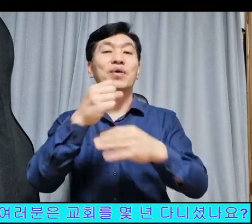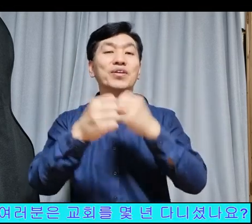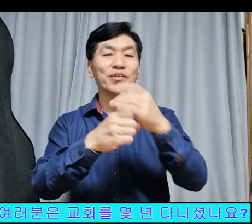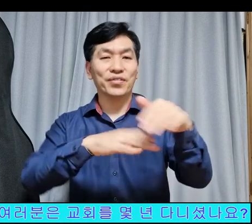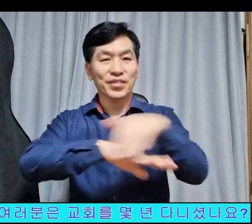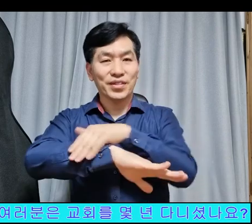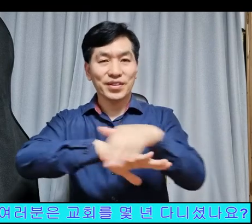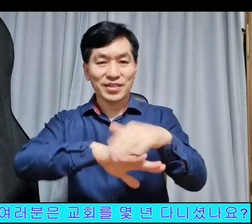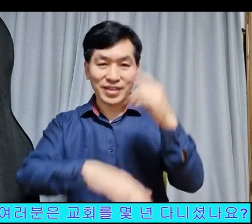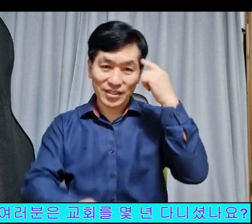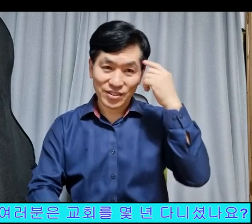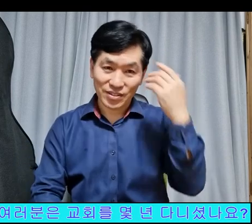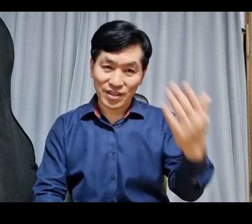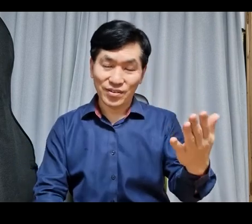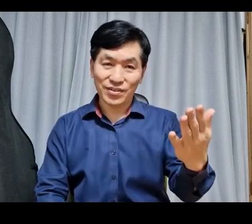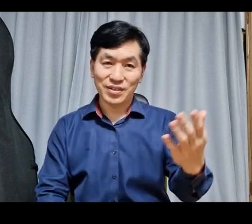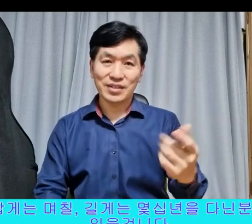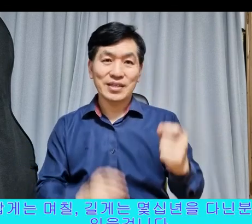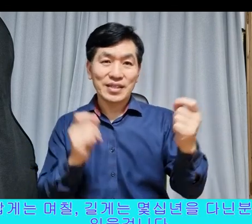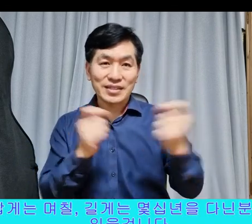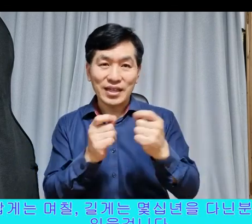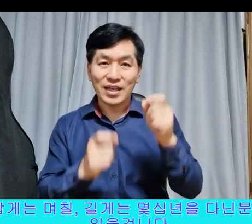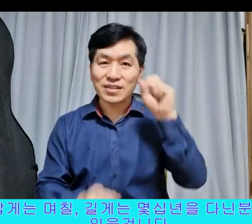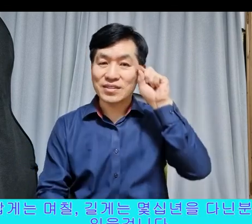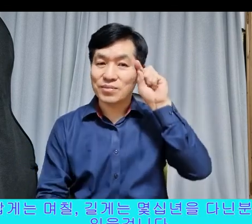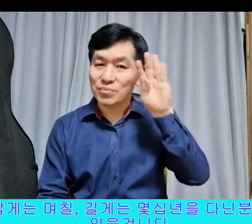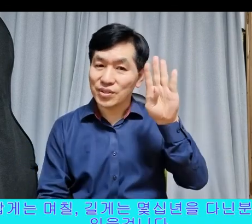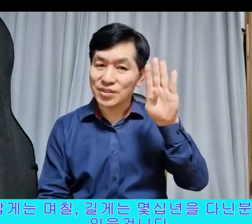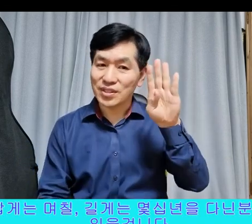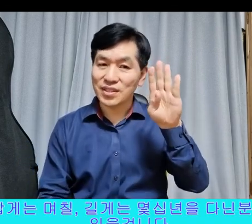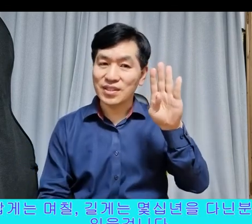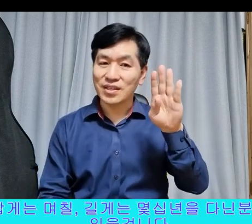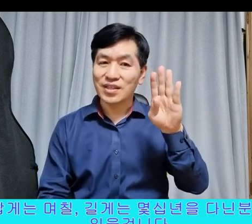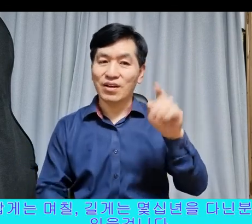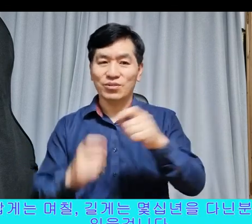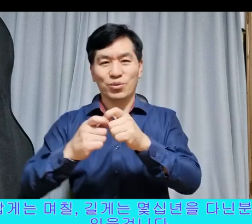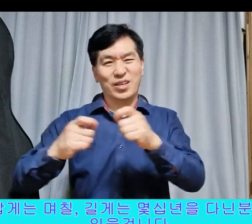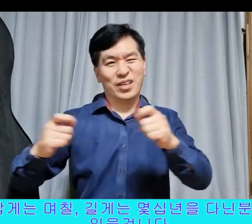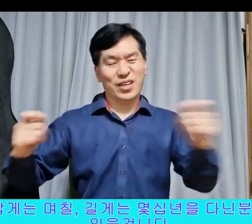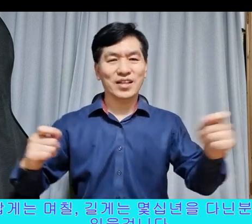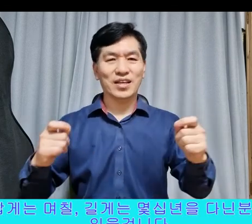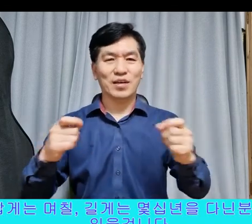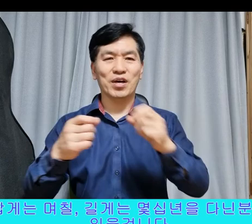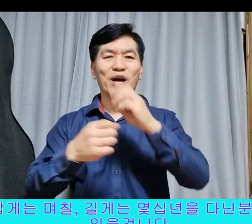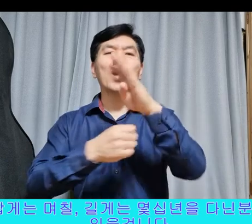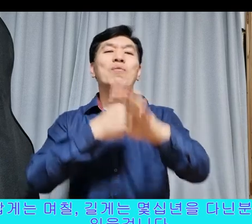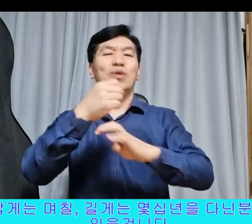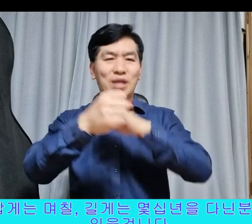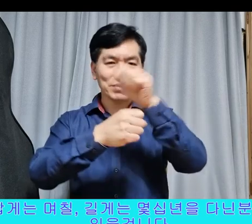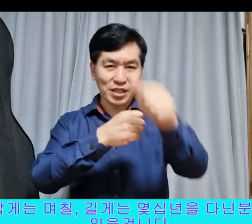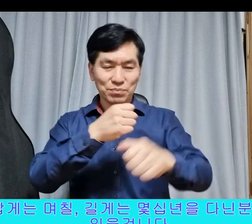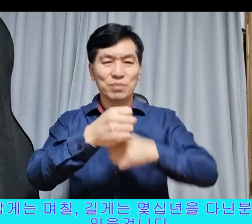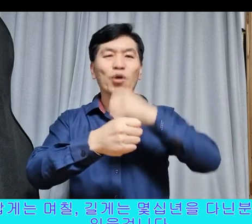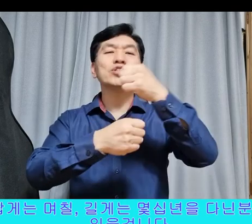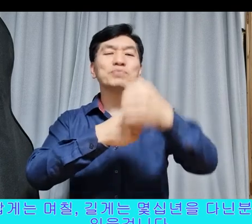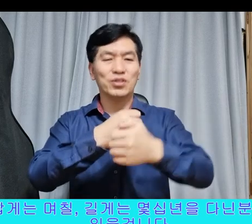년 다니셨나요? 짧게는 며칠, 또 길게나마 뭐 3, 40년, 몇십